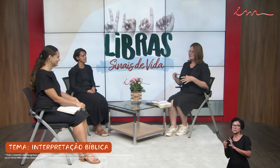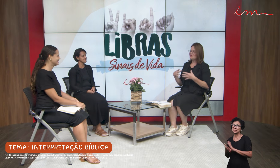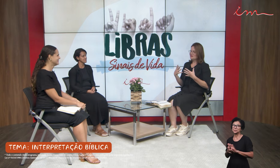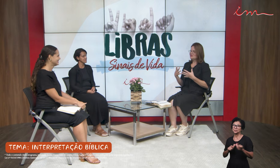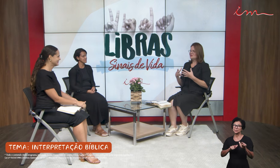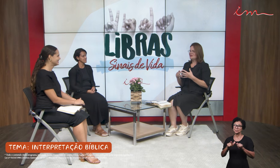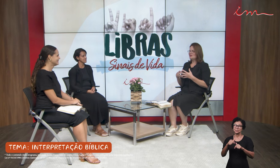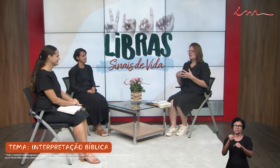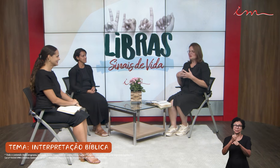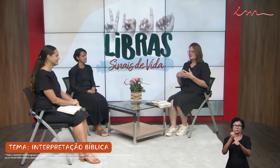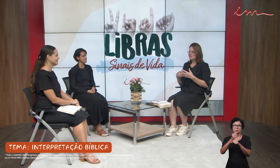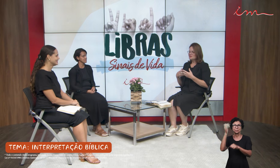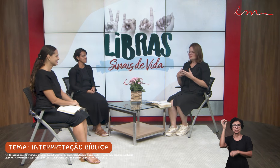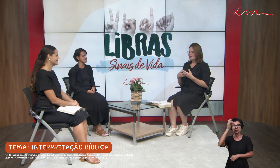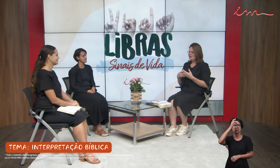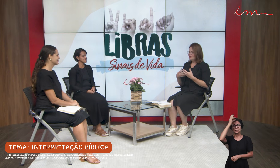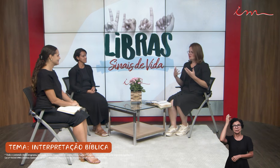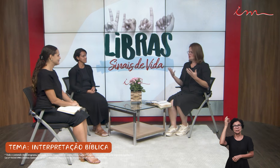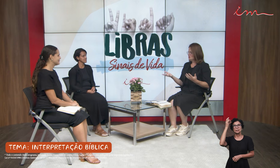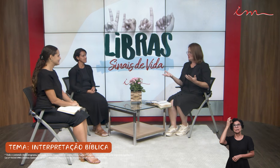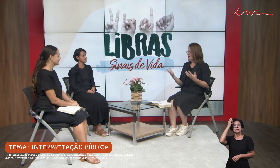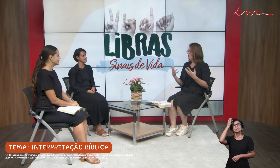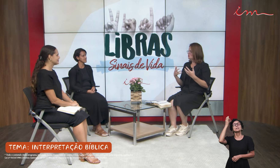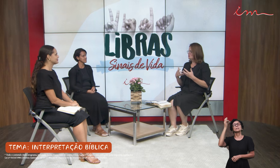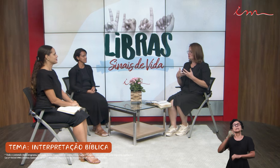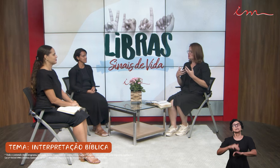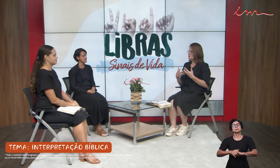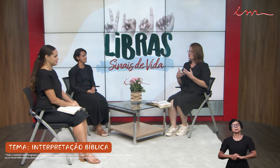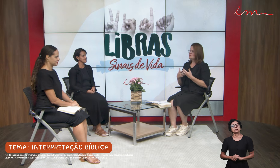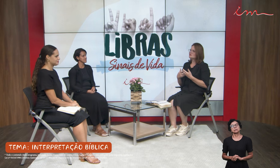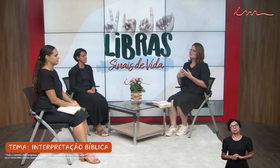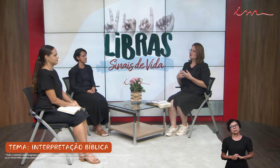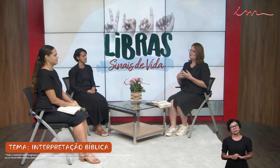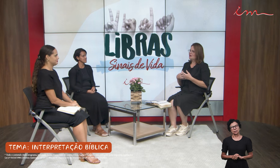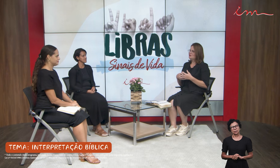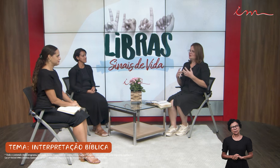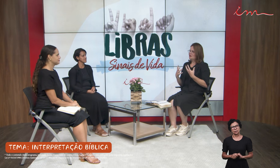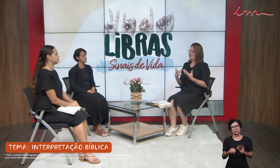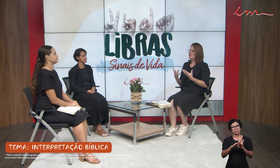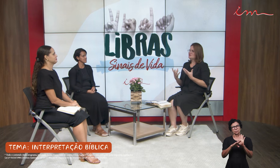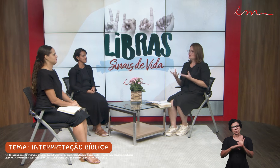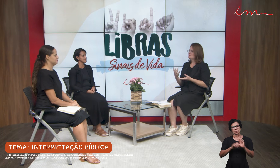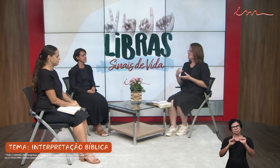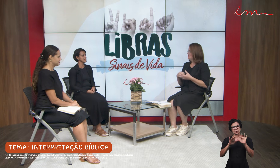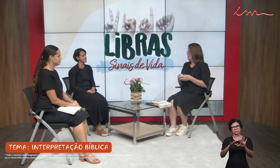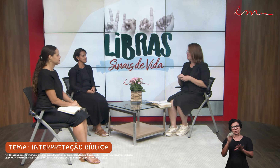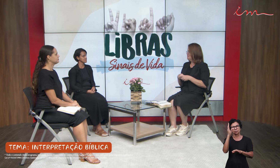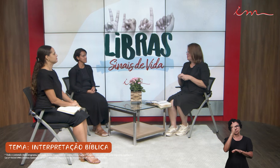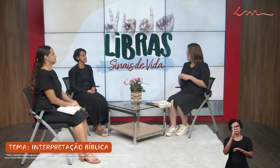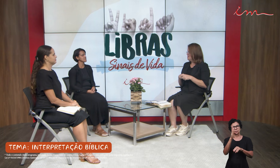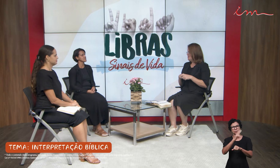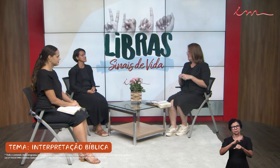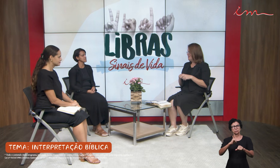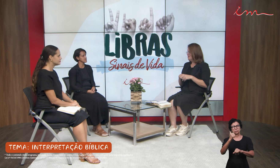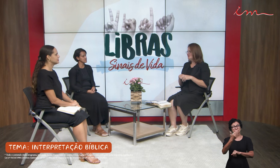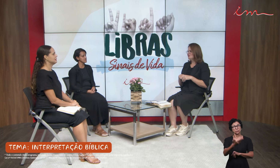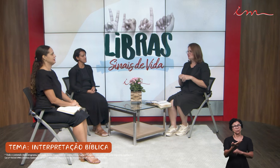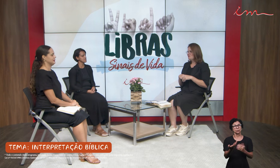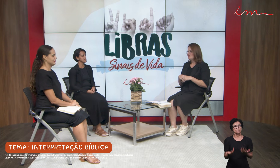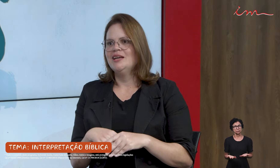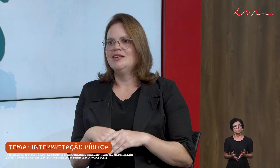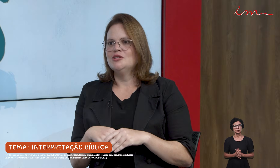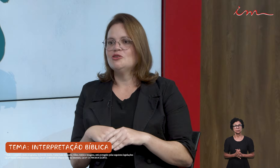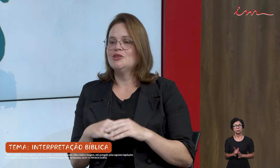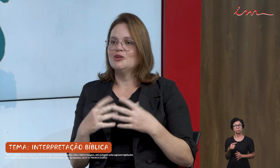Nós estamos falando, como nós falamos em rede nacional, tudo, mas nós estamos falando de um trabalho a qual exercemos aqui dentro da Igreja Cristã Maranata.